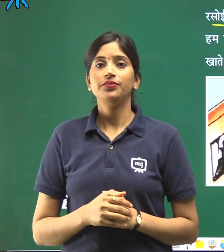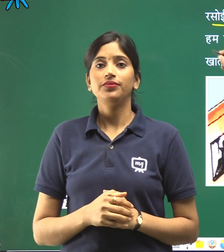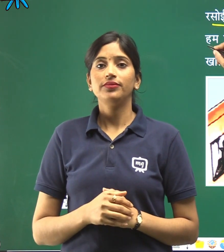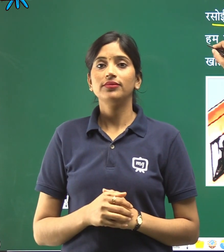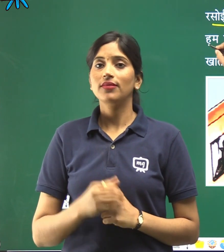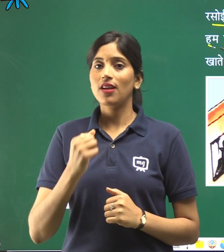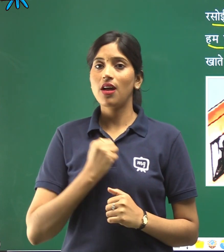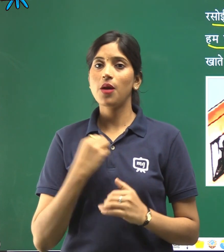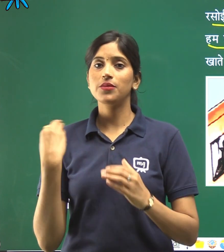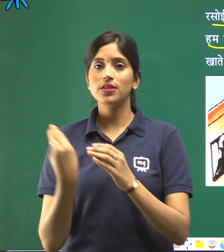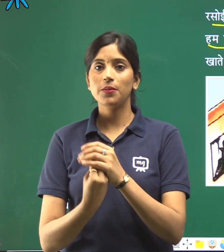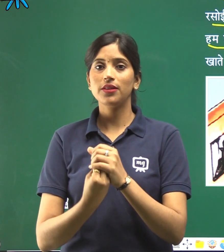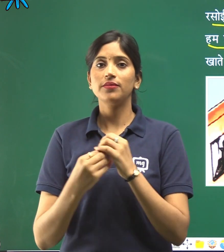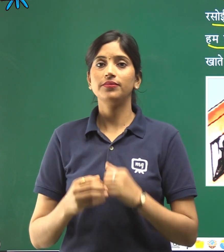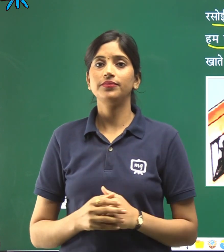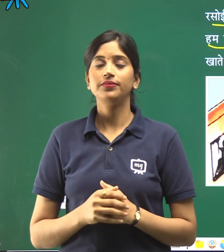हम सभी